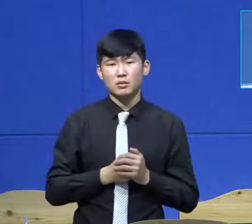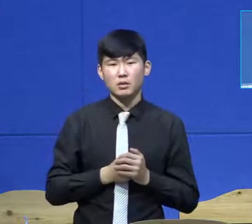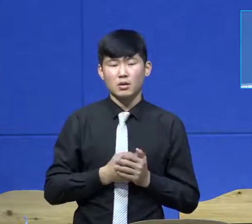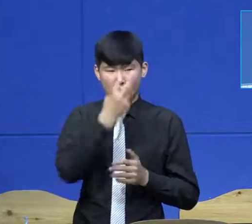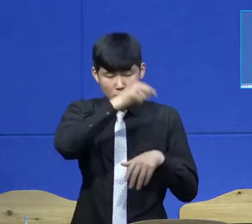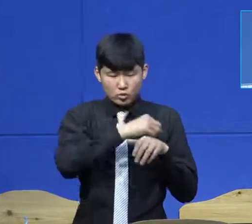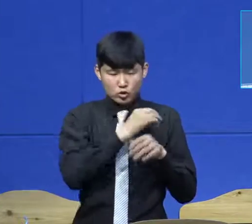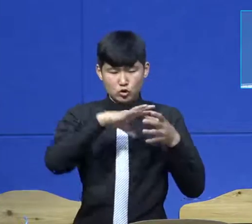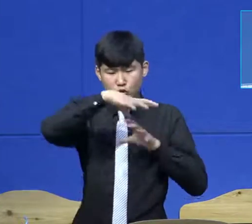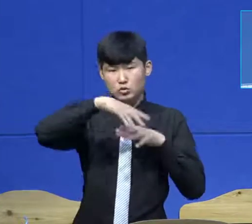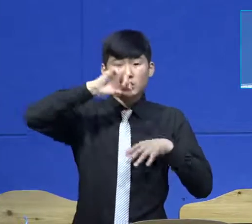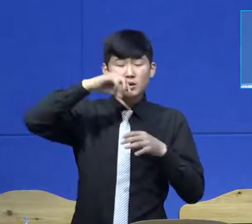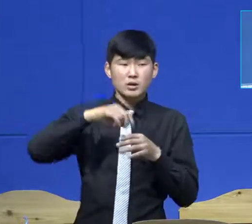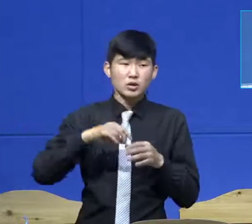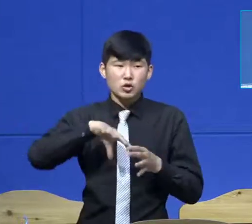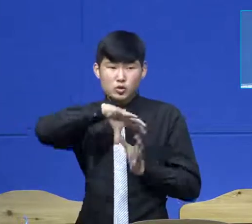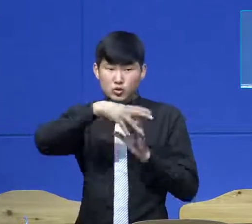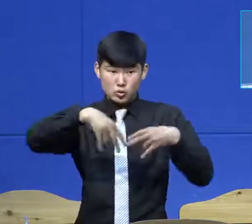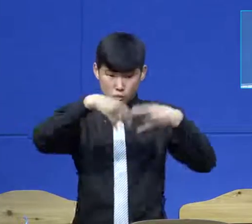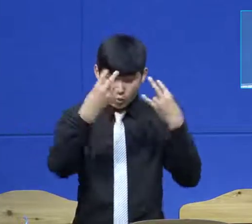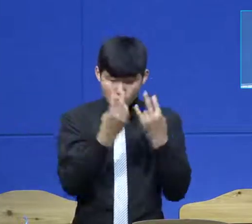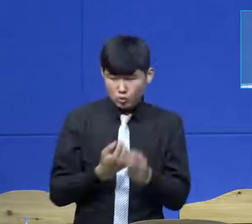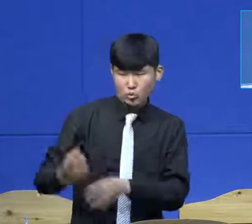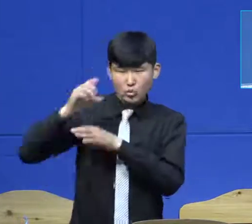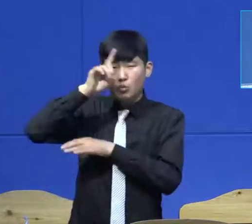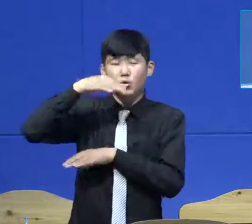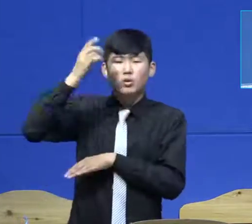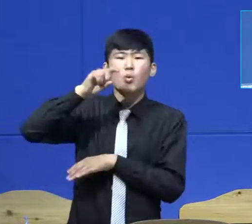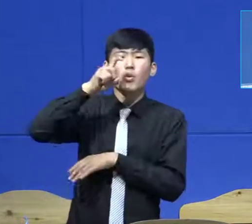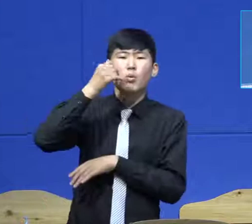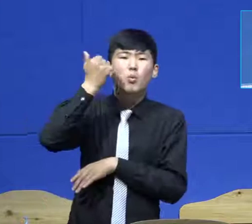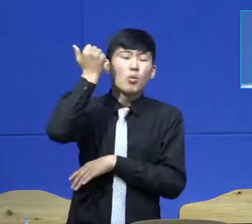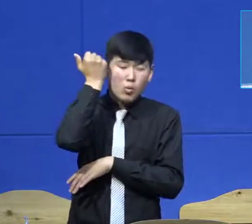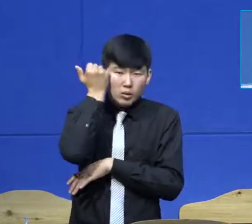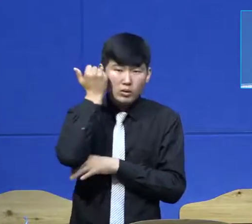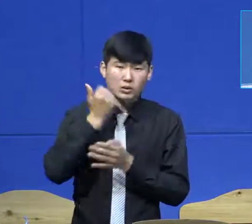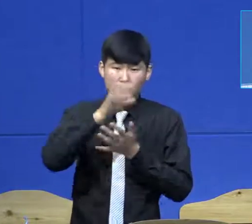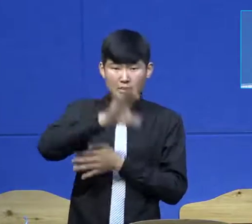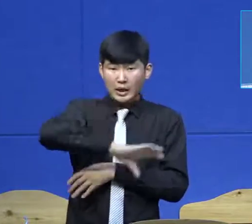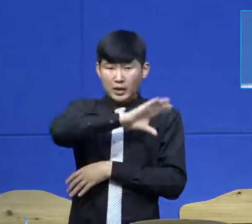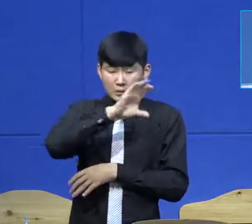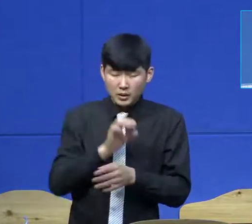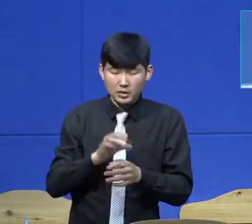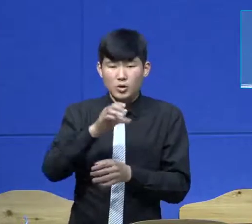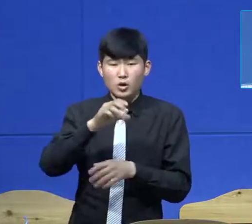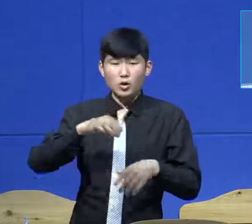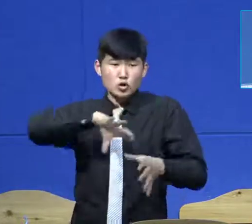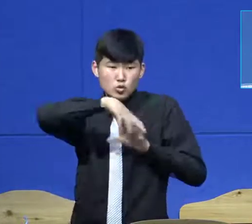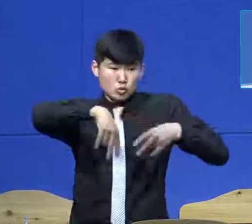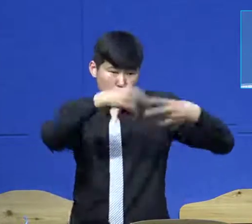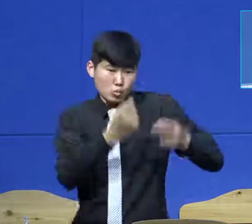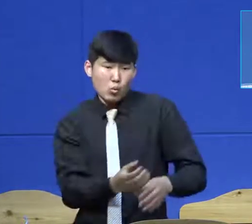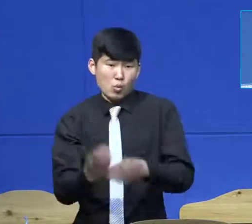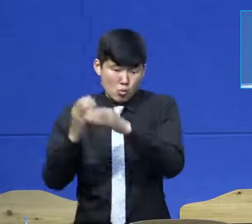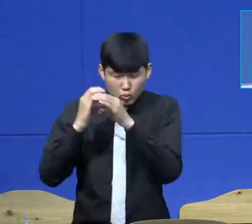Харахтуу ертөнцийн өвлийг өргөж бурхны хураг загалмайдэр үхсэн ертөнцийн өвлийг өрсөн Есүсийн тэр нүгэл дотор миний